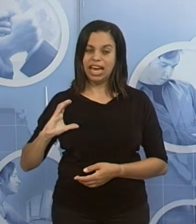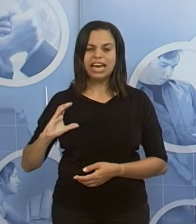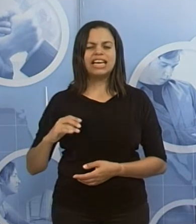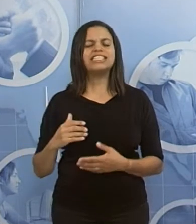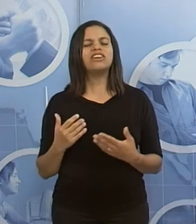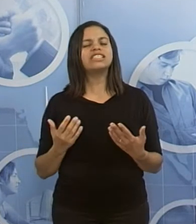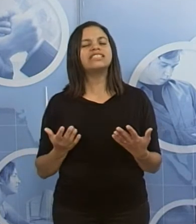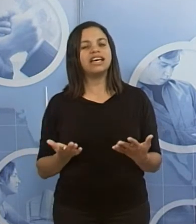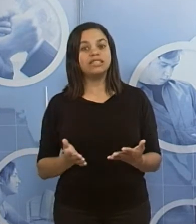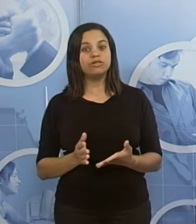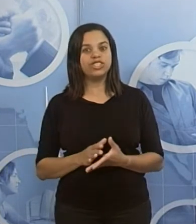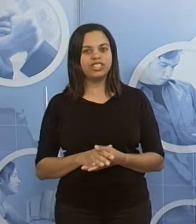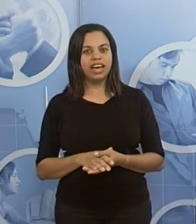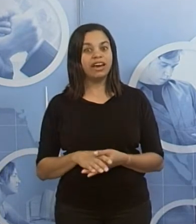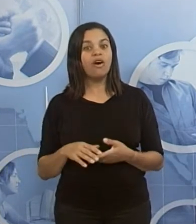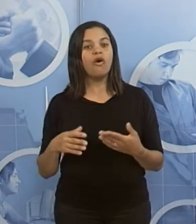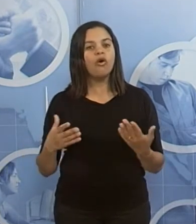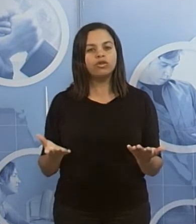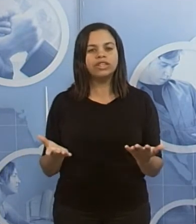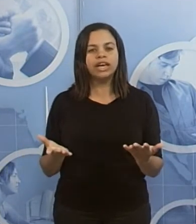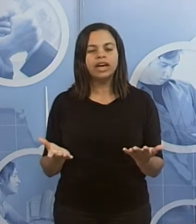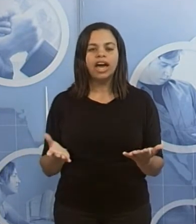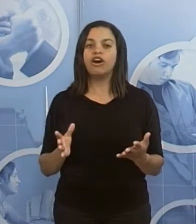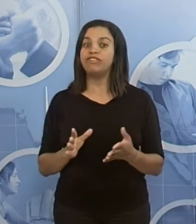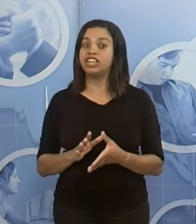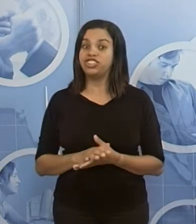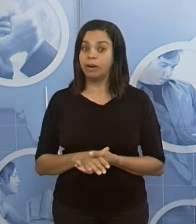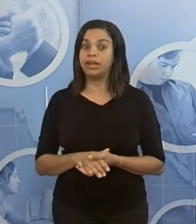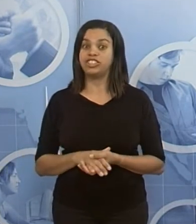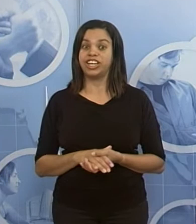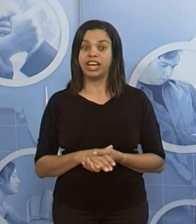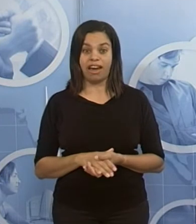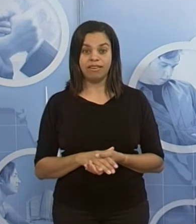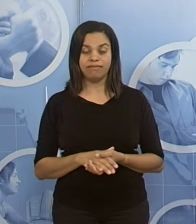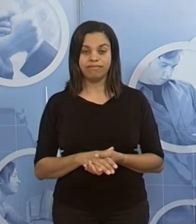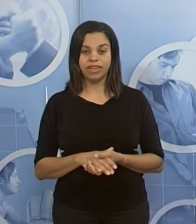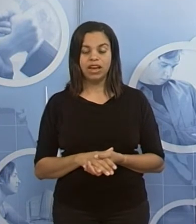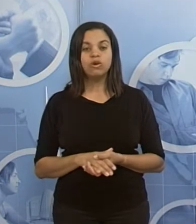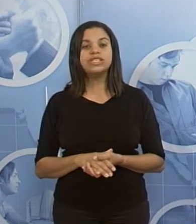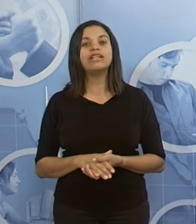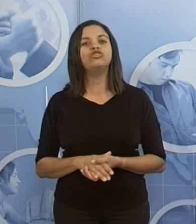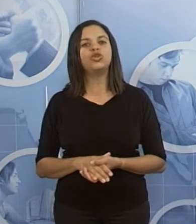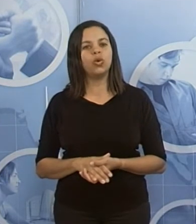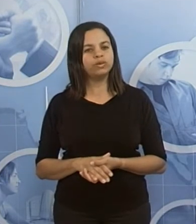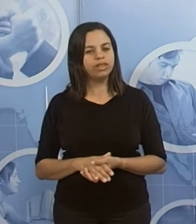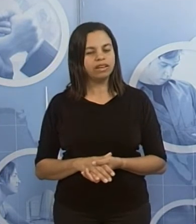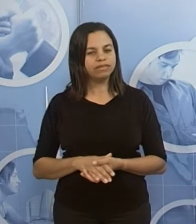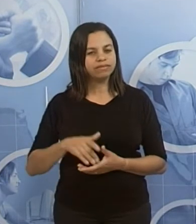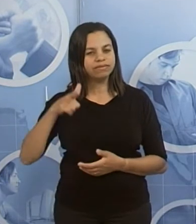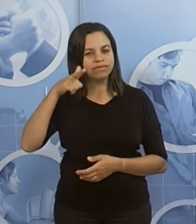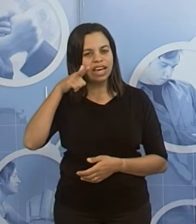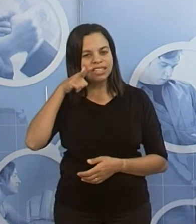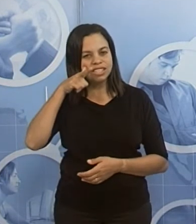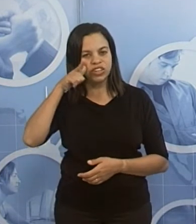E se nós quiséssemos dizer, ontem eu viajei para G que é. O sinal de ontem é assim.